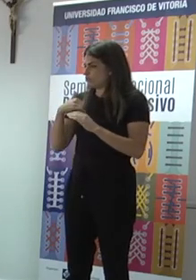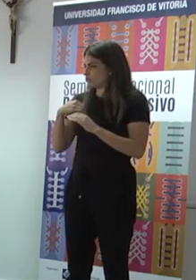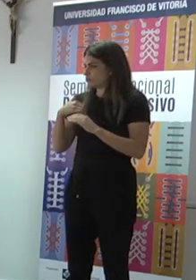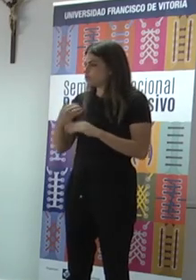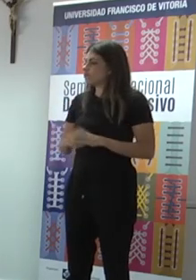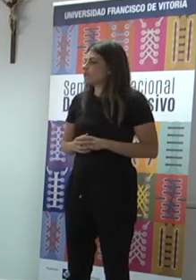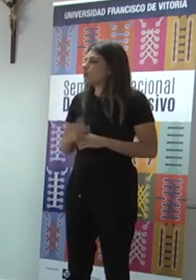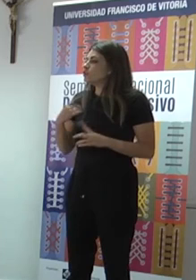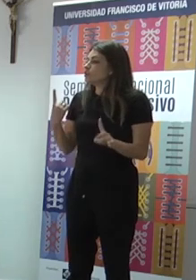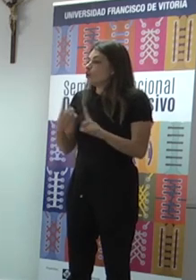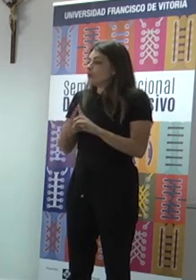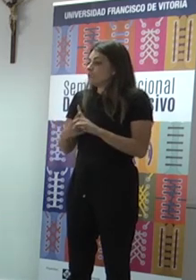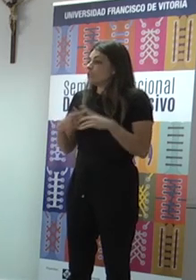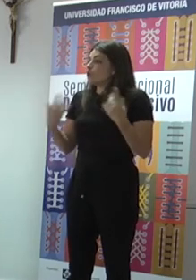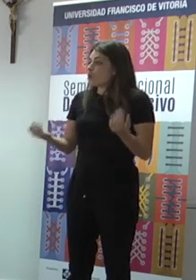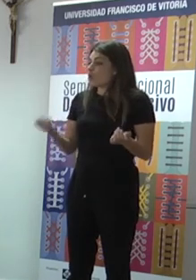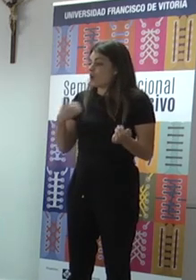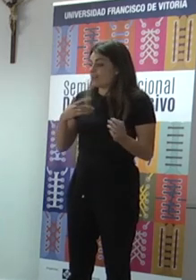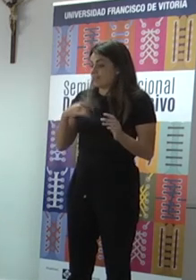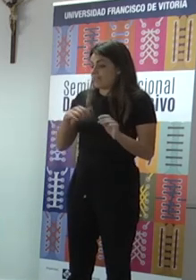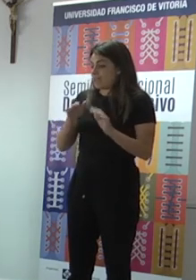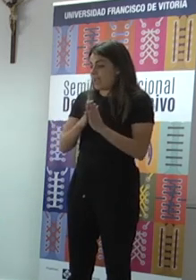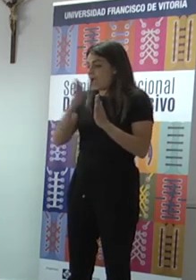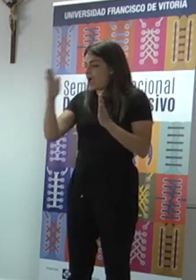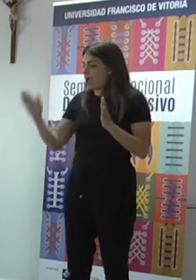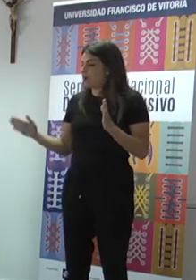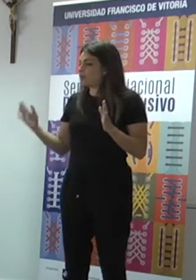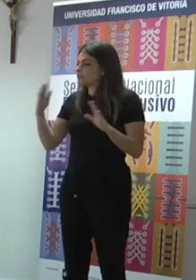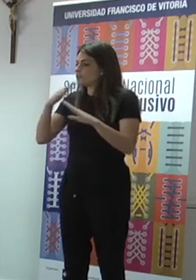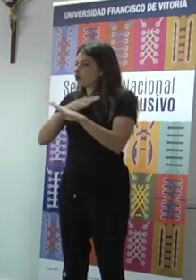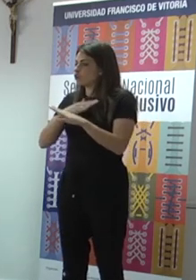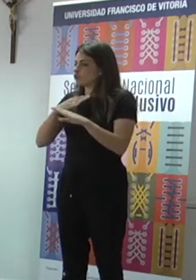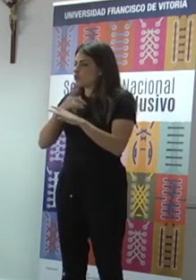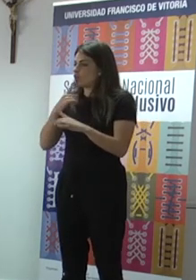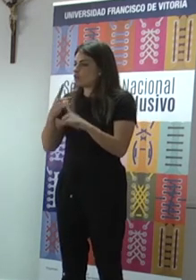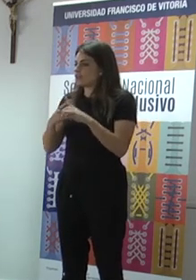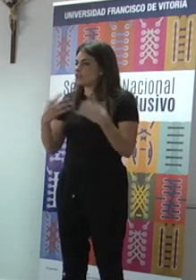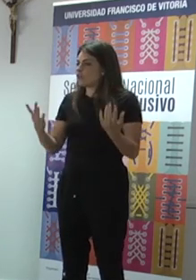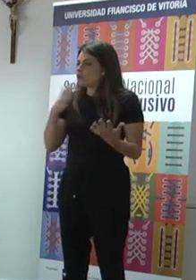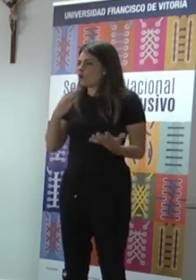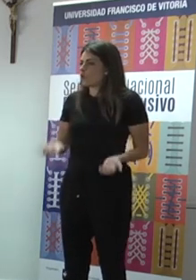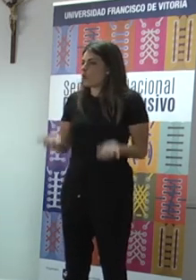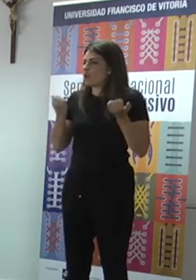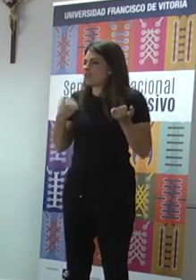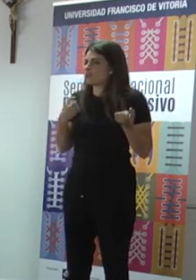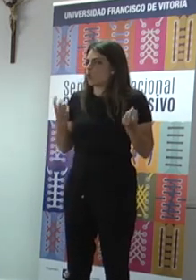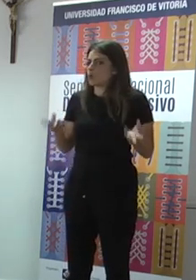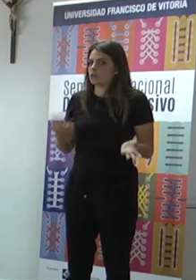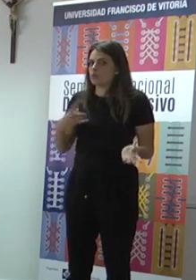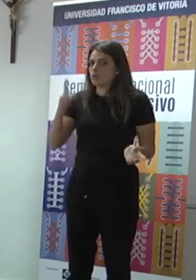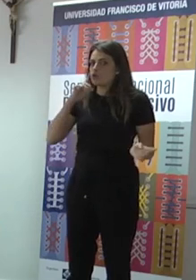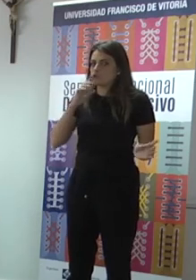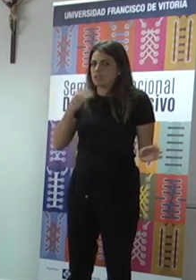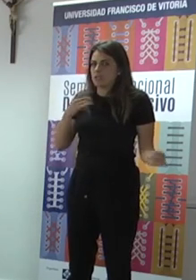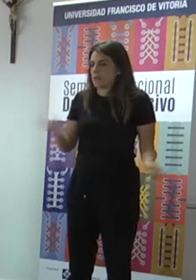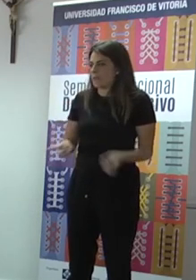Entonces, el objetivo de aquí a octubre es mejorar lo máximo posible. Todo el mundo me pregunta: ¿cuál es el objetivo? ¿Cuánto tienes pensado levantar? Pues no lo sé, tampoco me importa. Lo